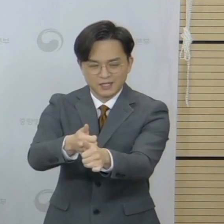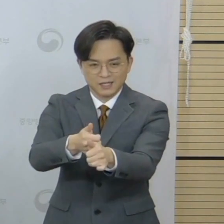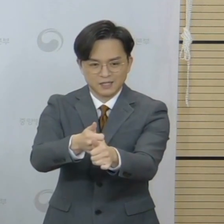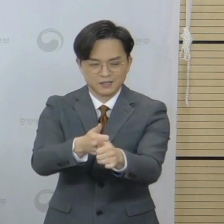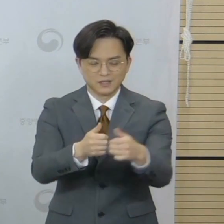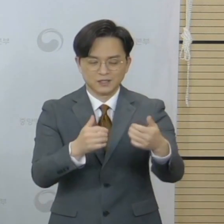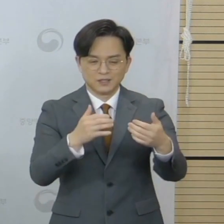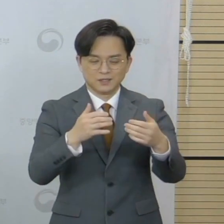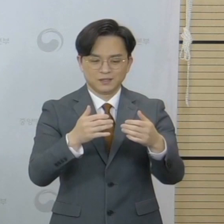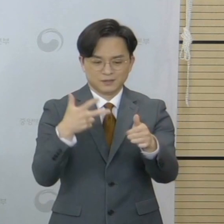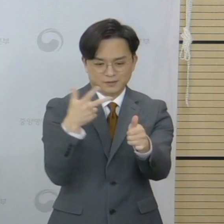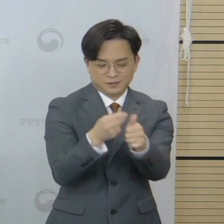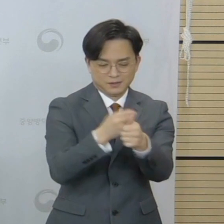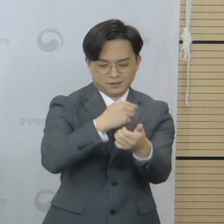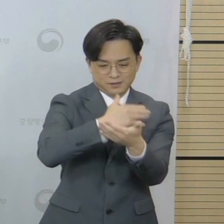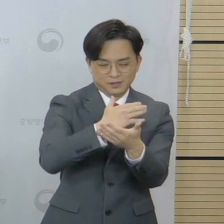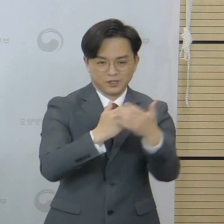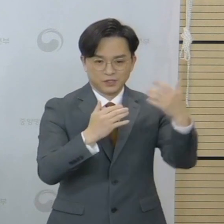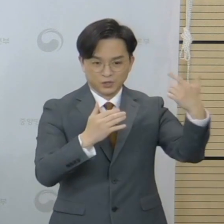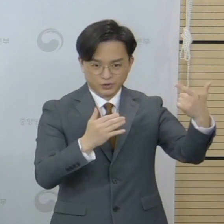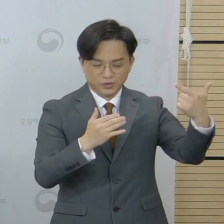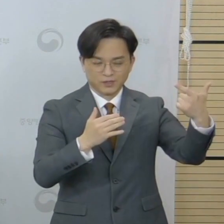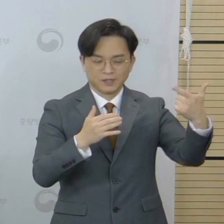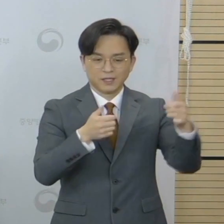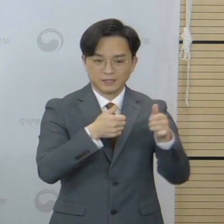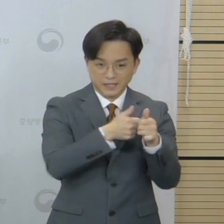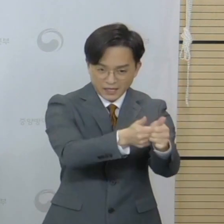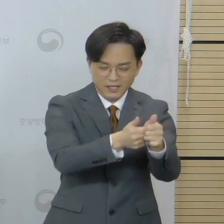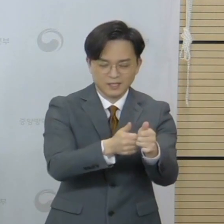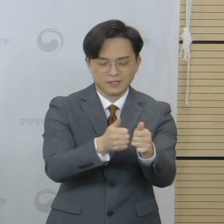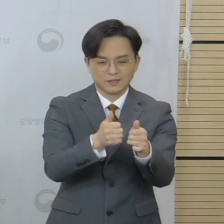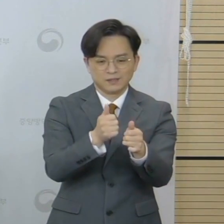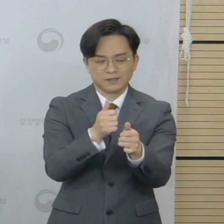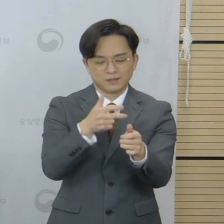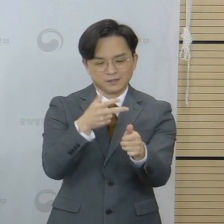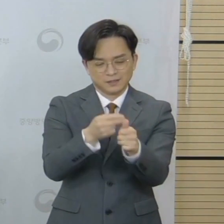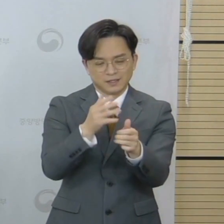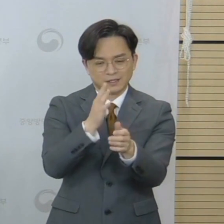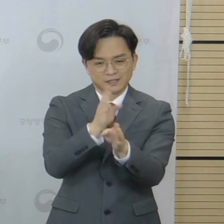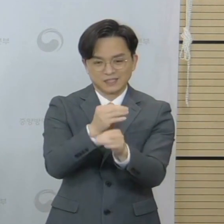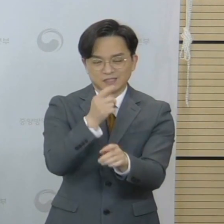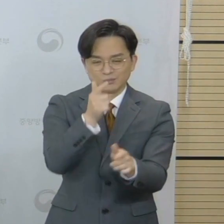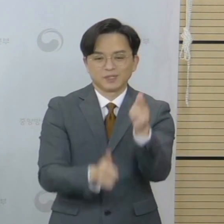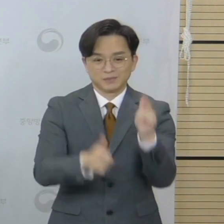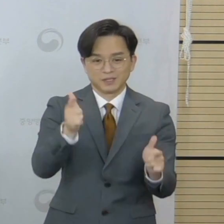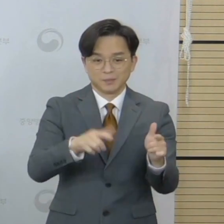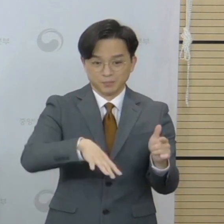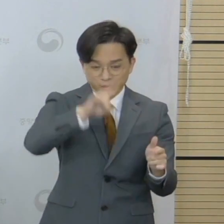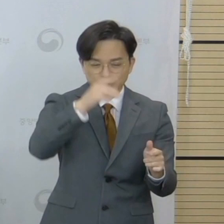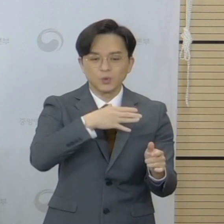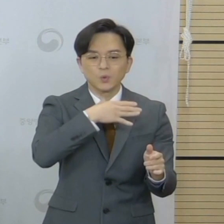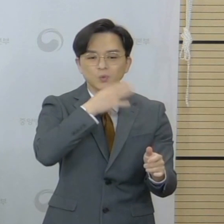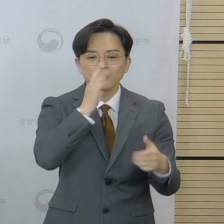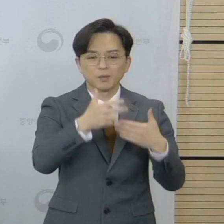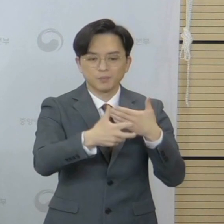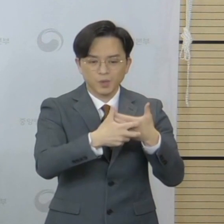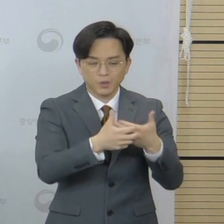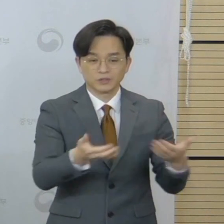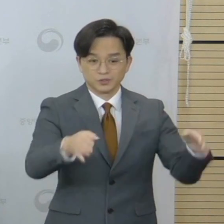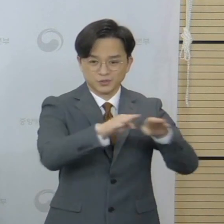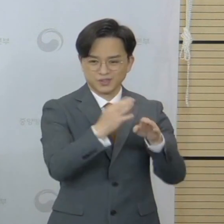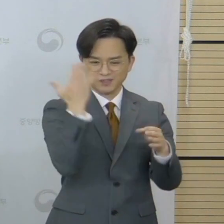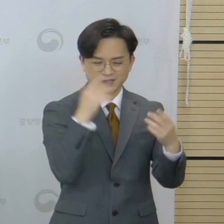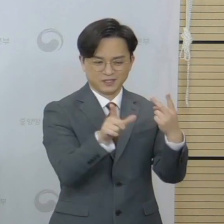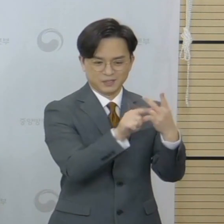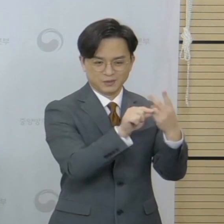접종 시기 방법을 정하여 시행할 계획입니다 먼저 요양 병원 및 시설입니다 지나니 3월